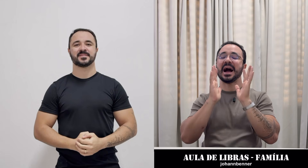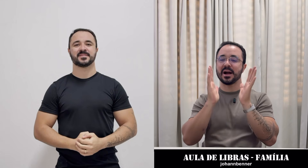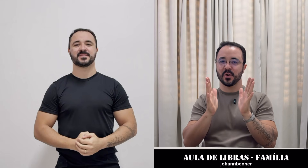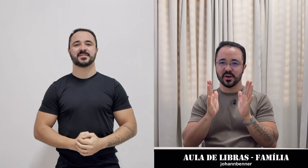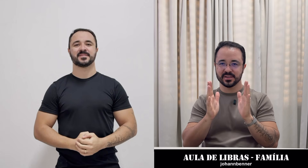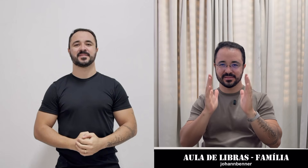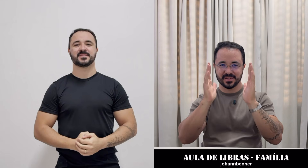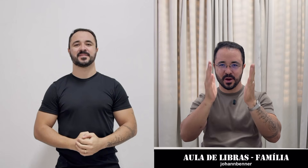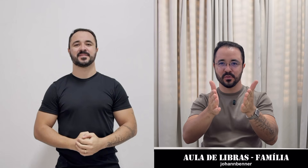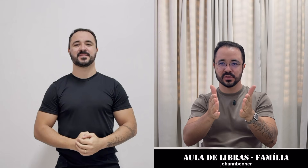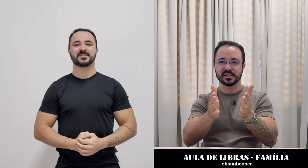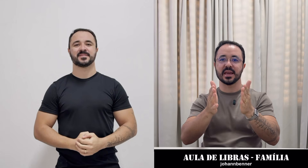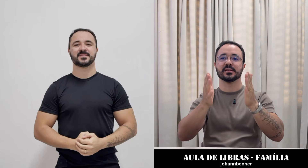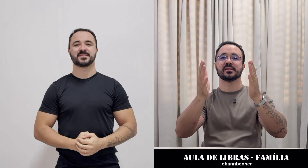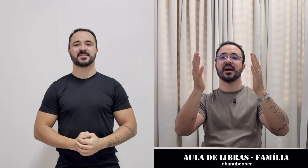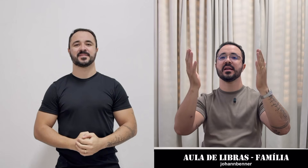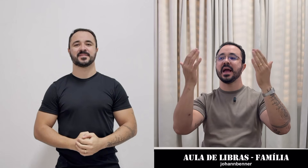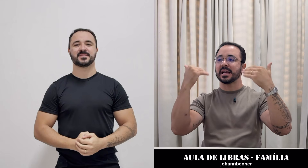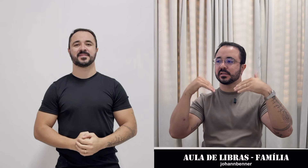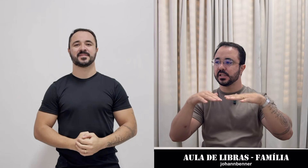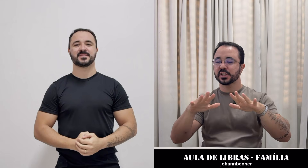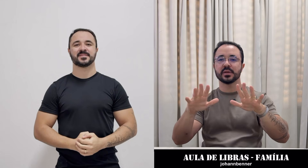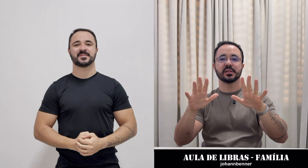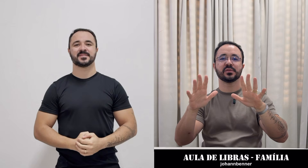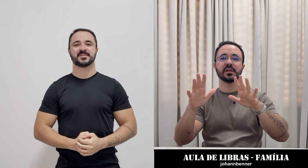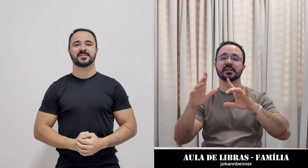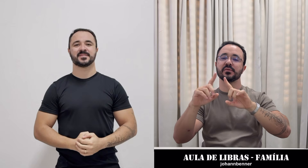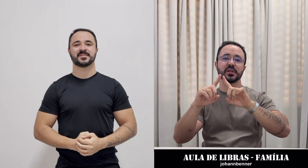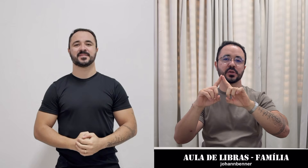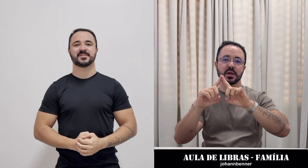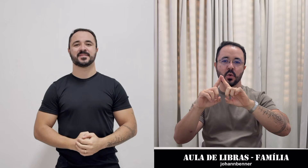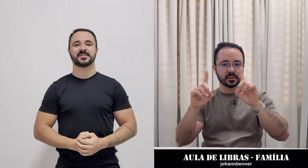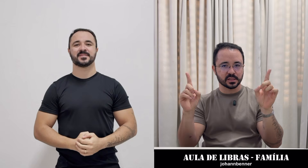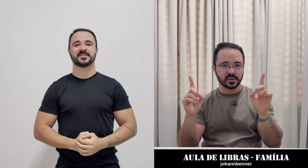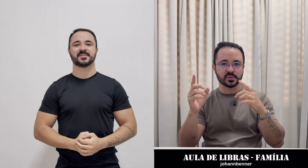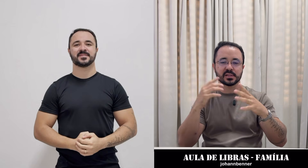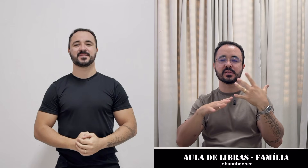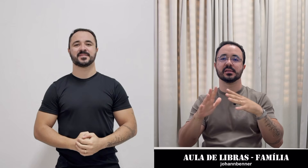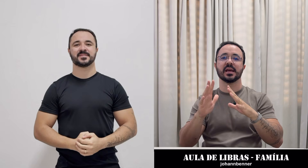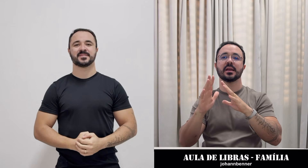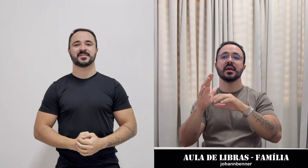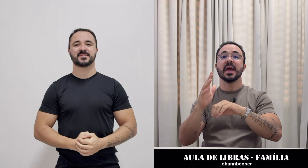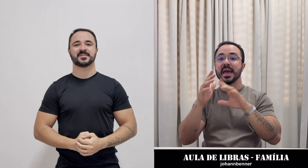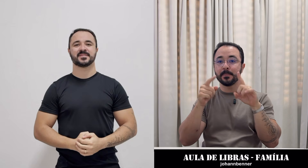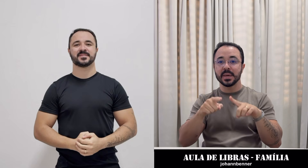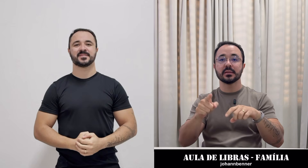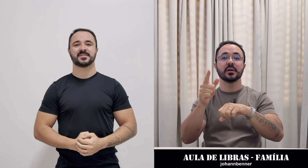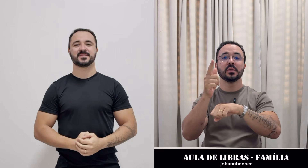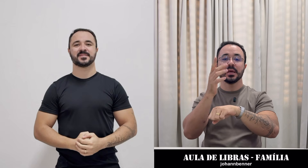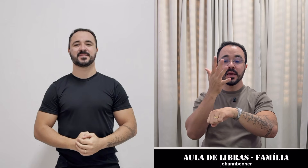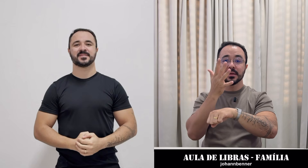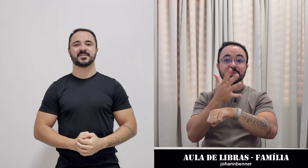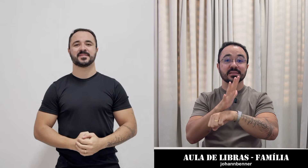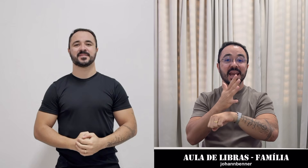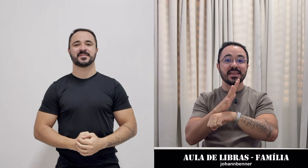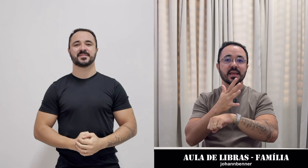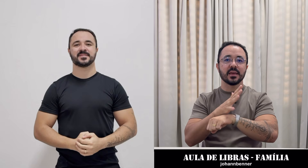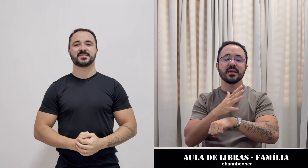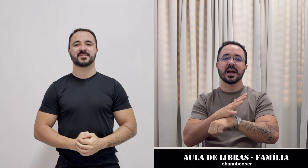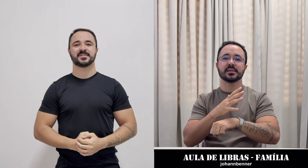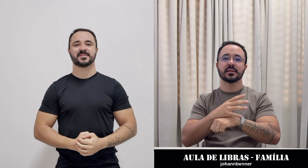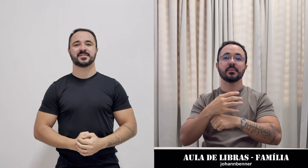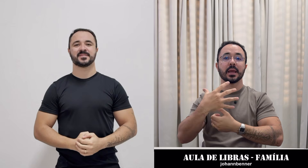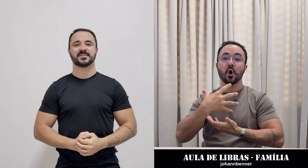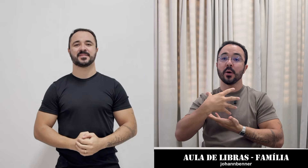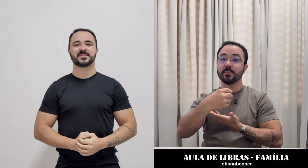agora. Agora é com vocês, tá? Assistam esse vídeo aqui quantas vezes vocês quiserem, repitam e treinem